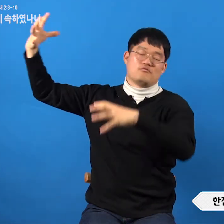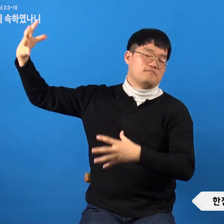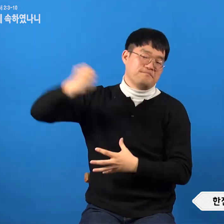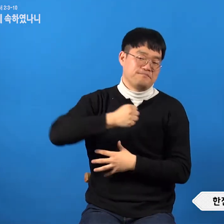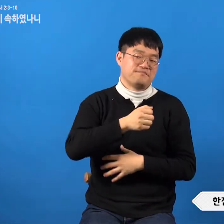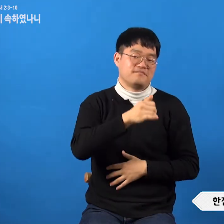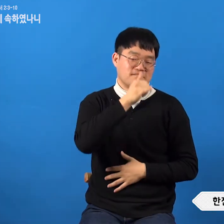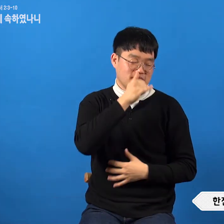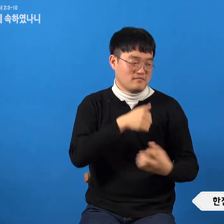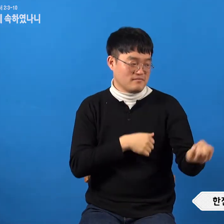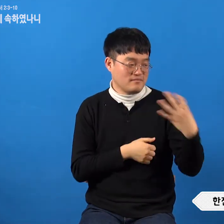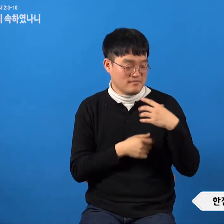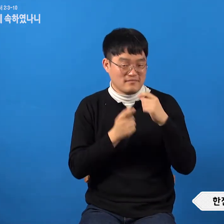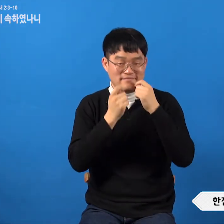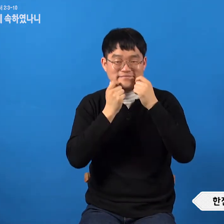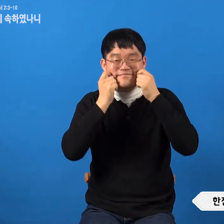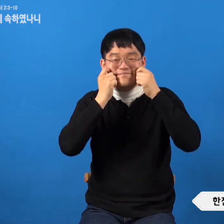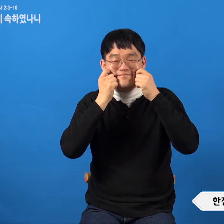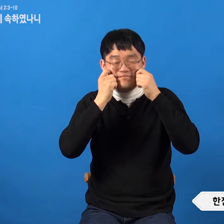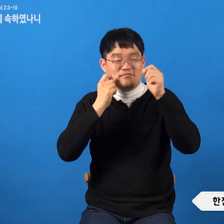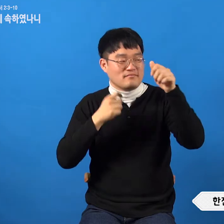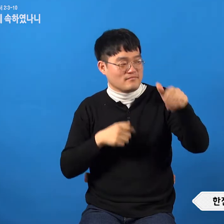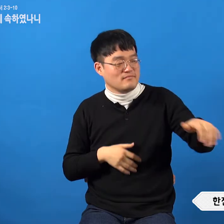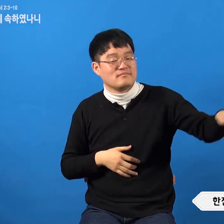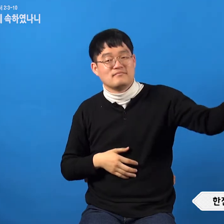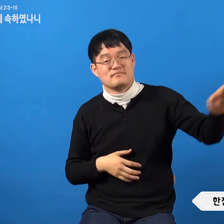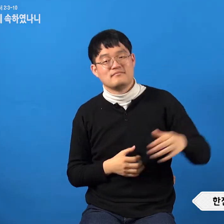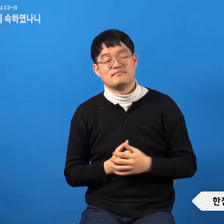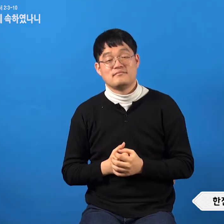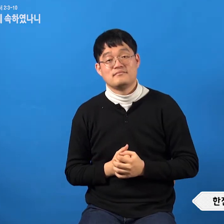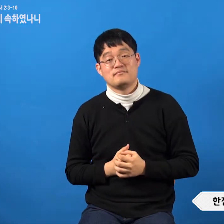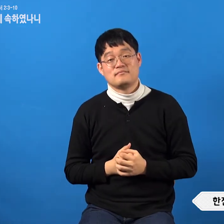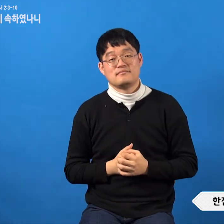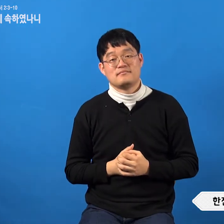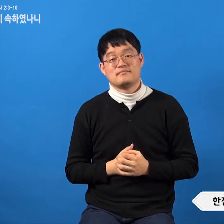뜻이었습니다. 빙긋이 웃으면서 그렇게 나가셨습니다.